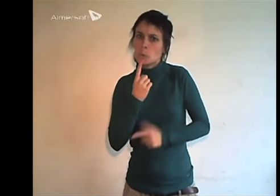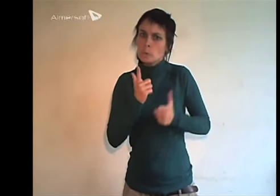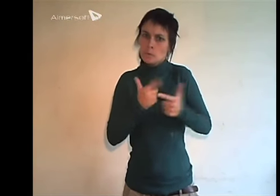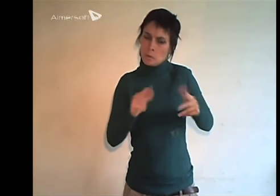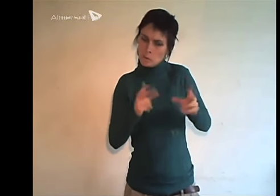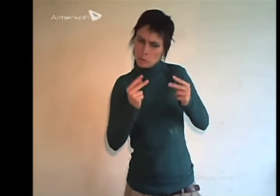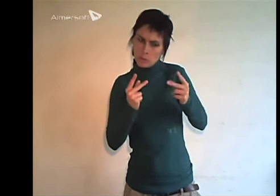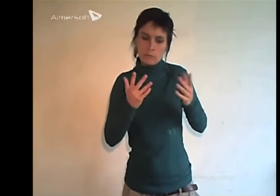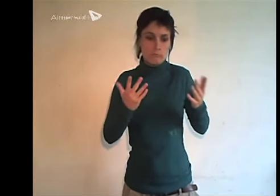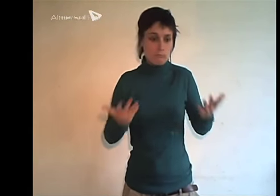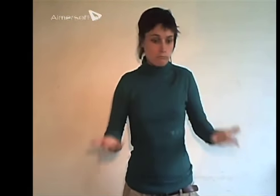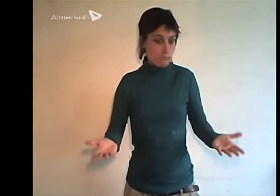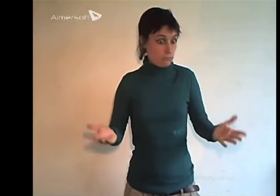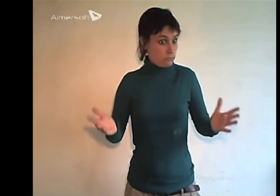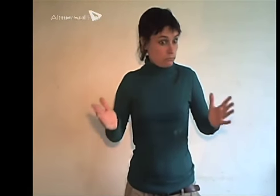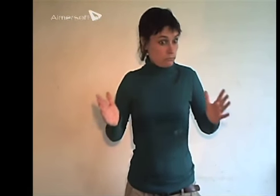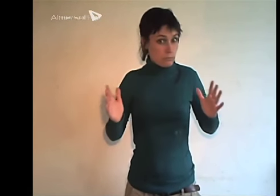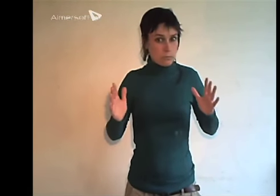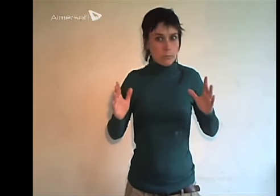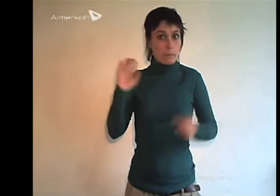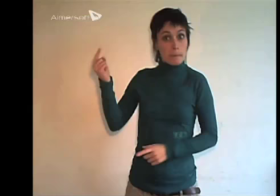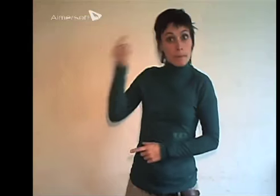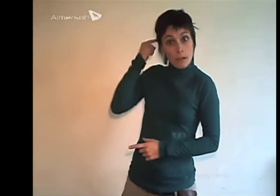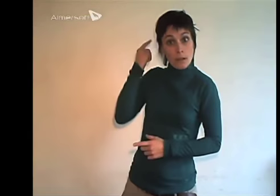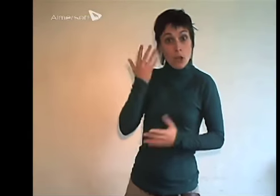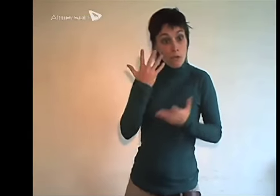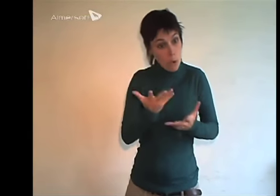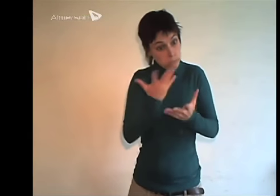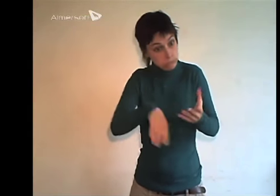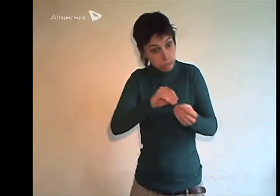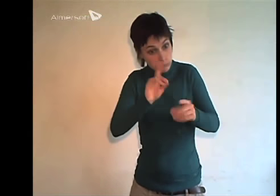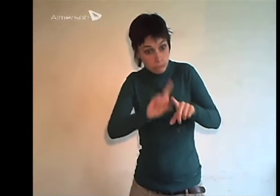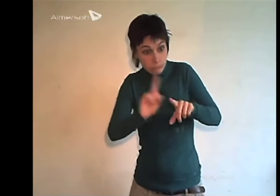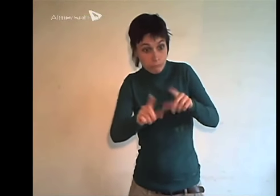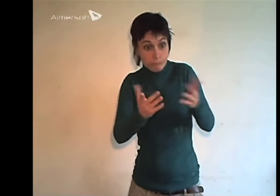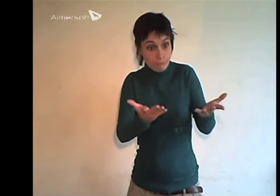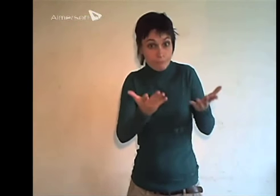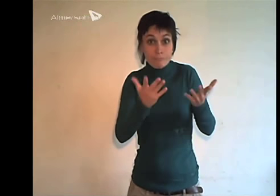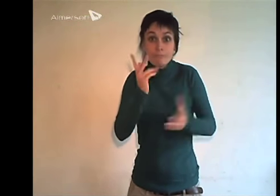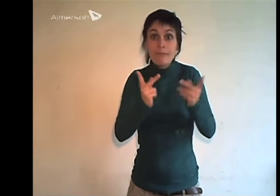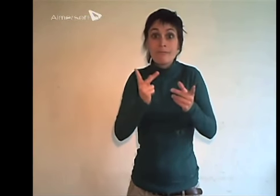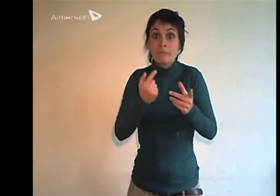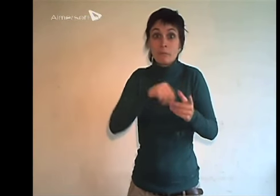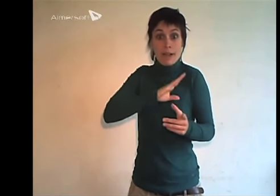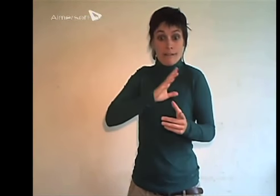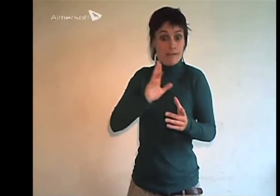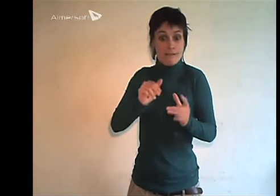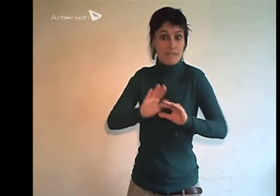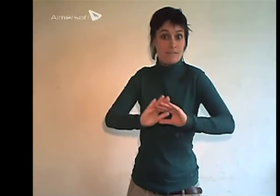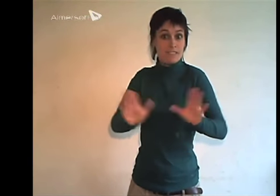sourde. Vous avez envie de rajouter ? des choses avant qu'on rende